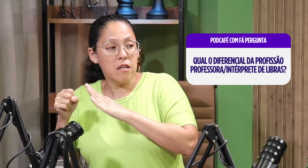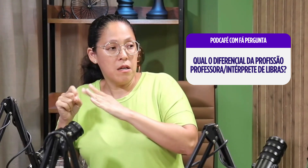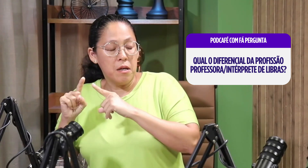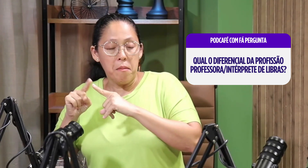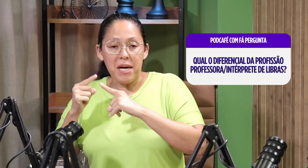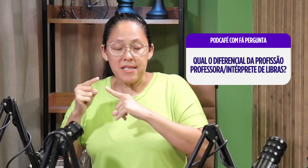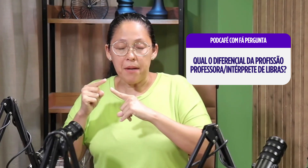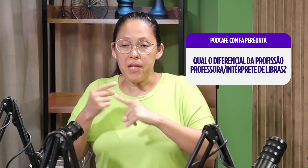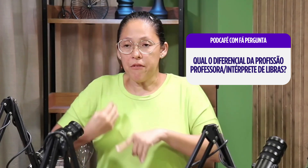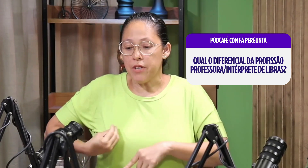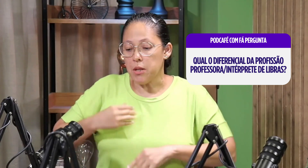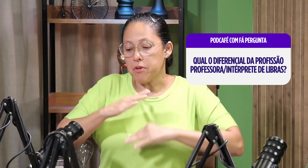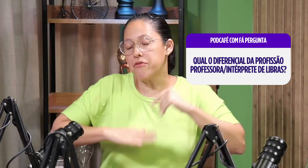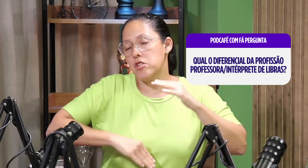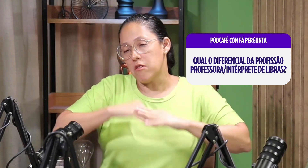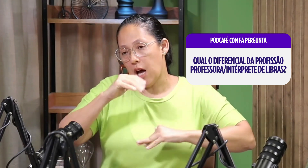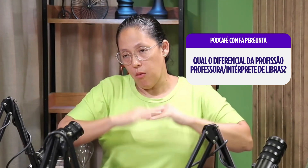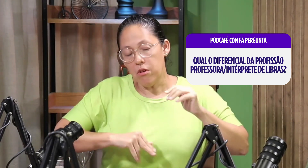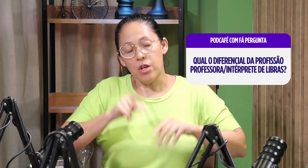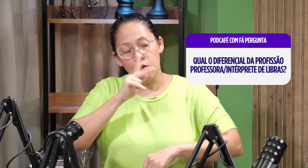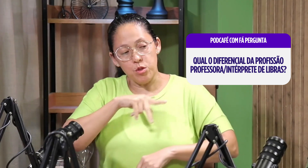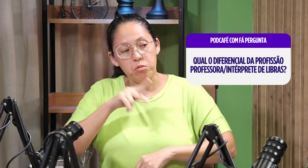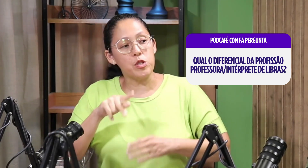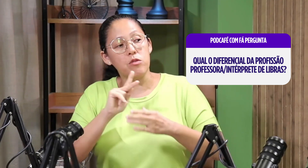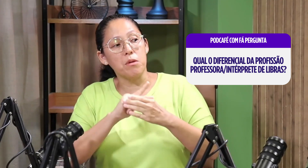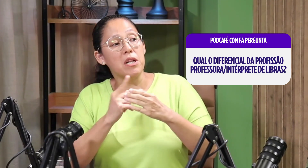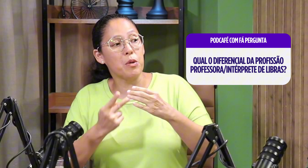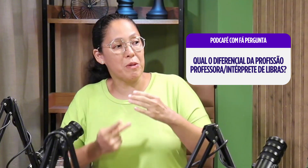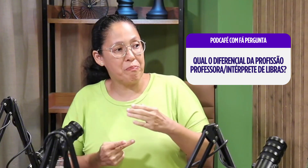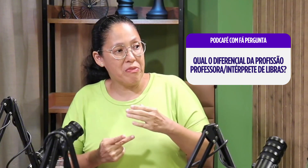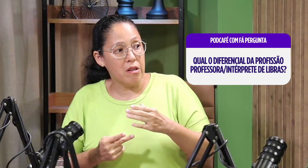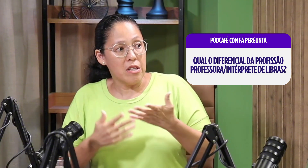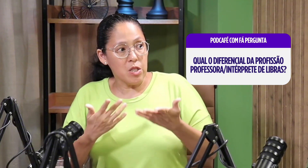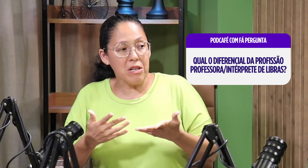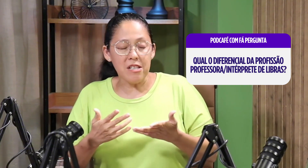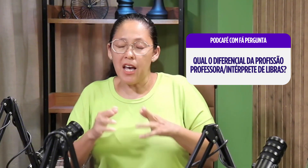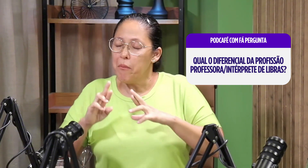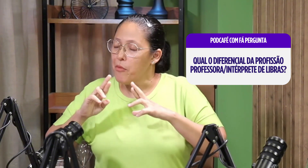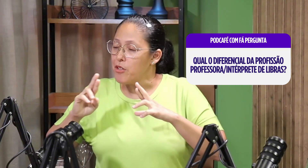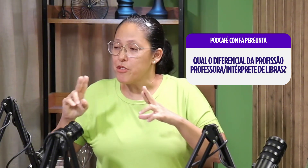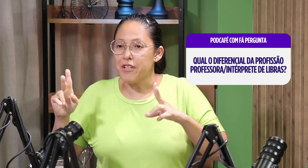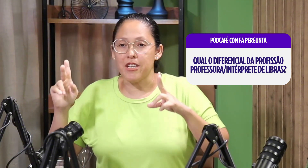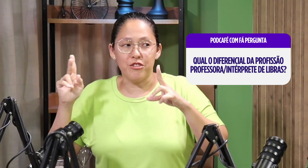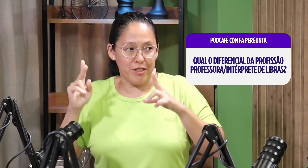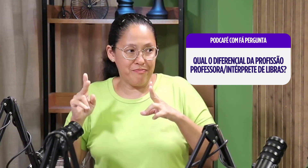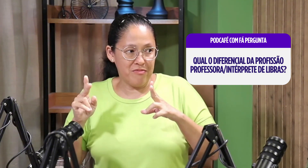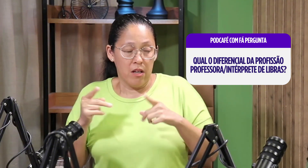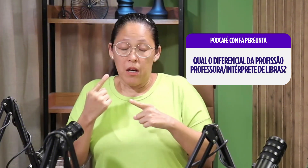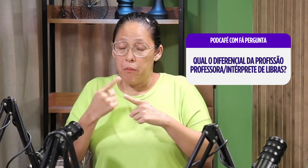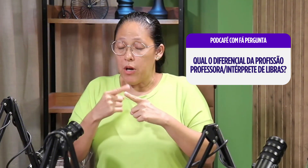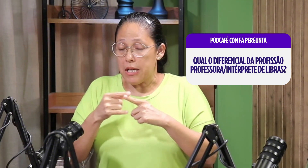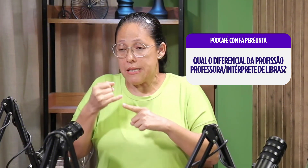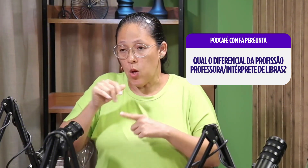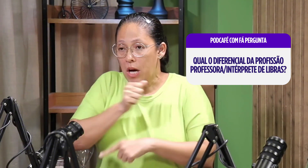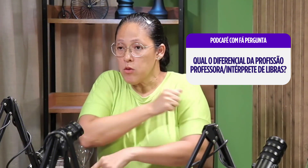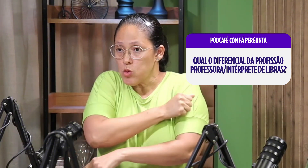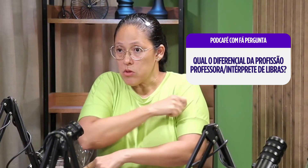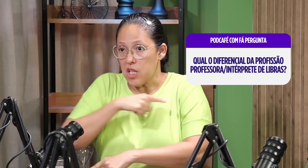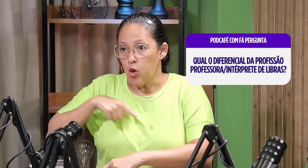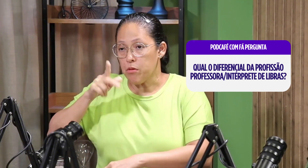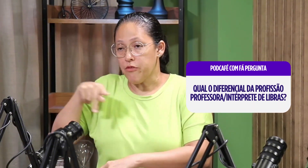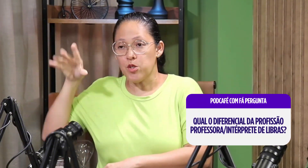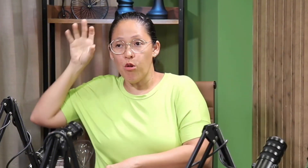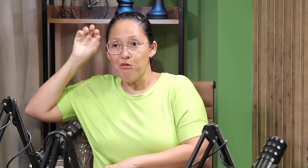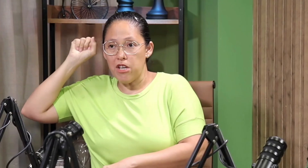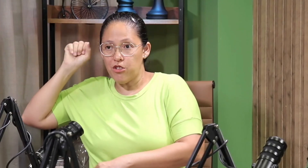sim. Mas na minha vida profissional, eu sou professora bilíngue. Então, assim, é muito diferente. Porque se o aluno